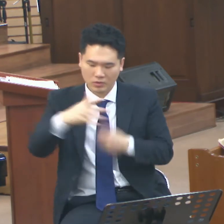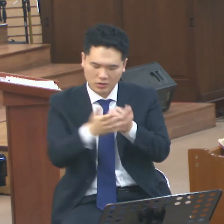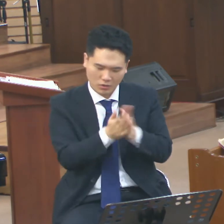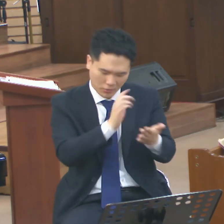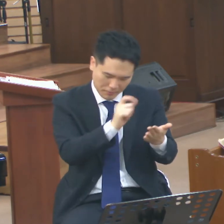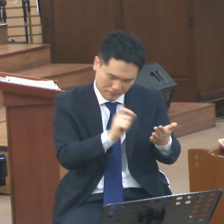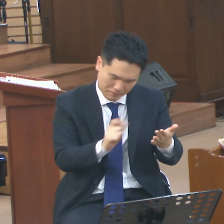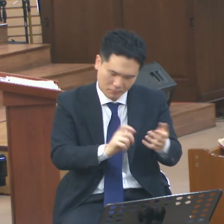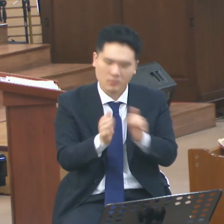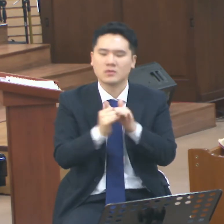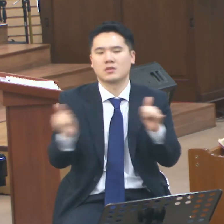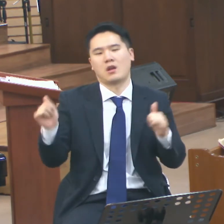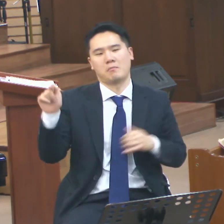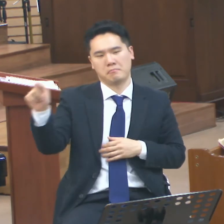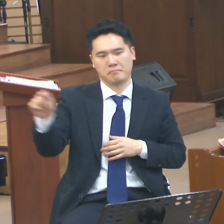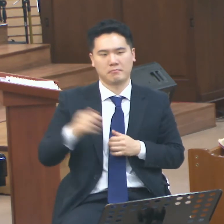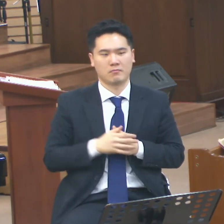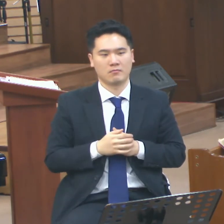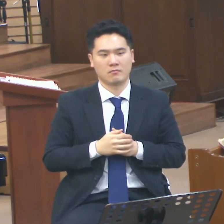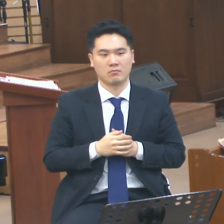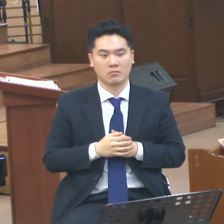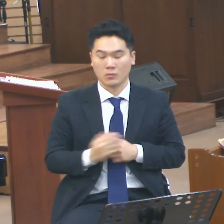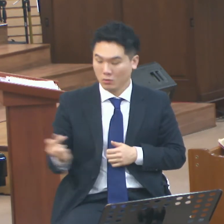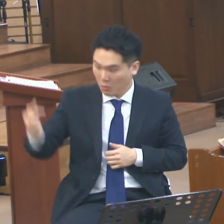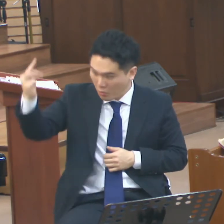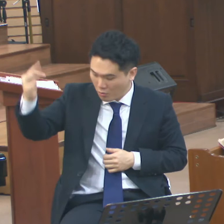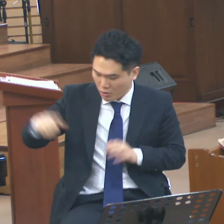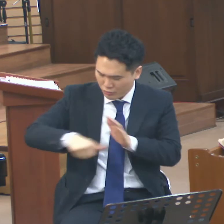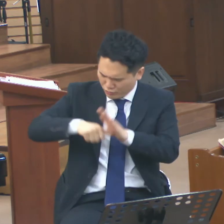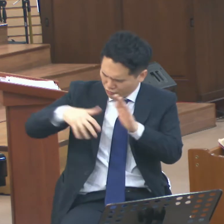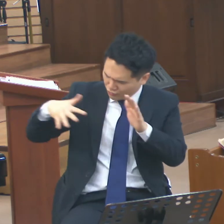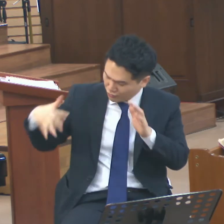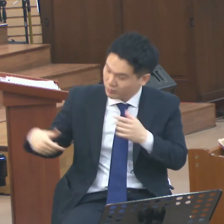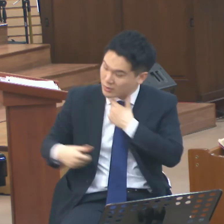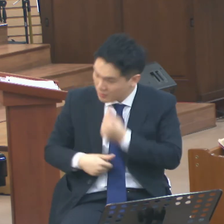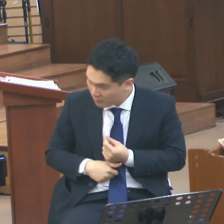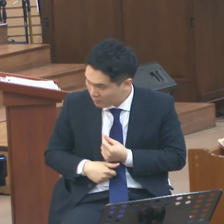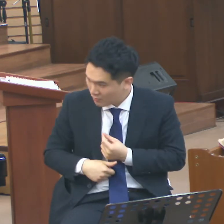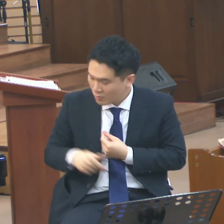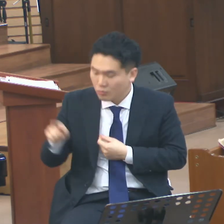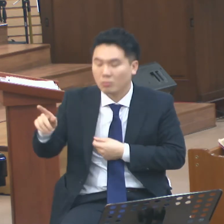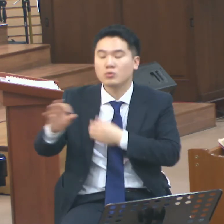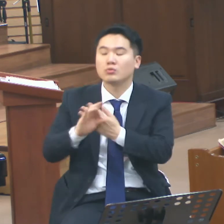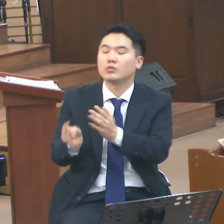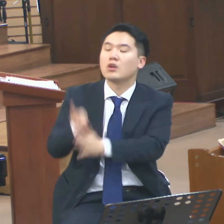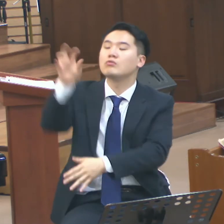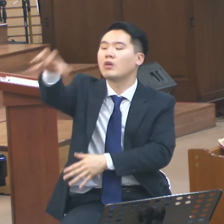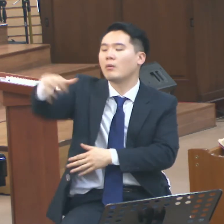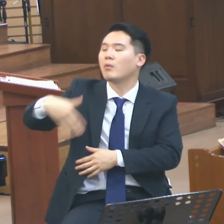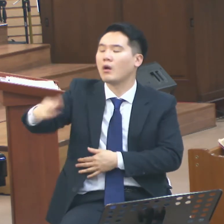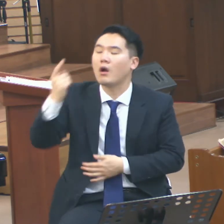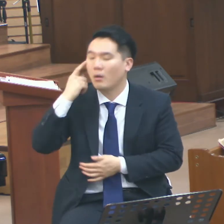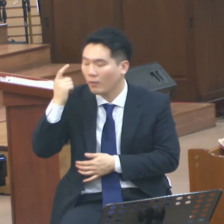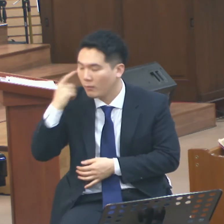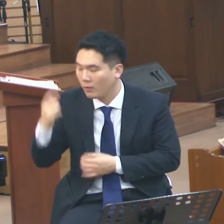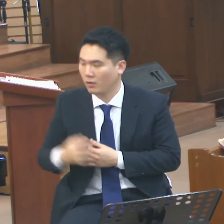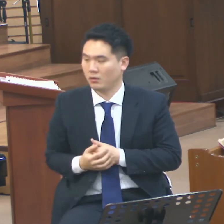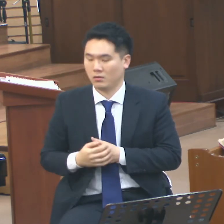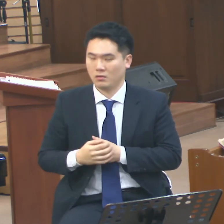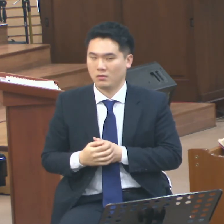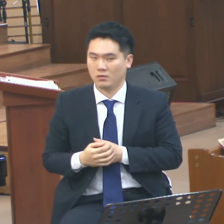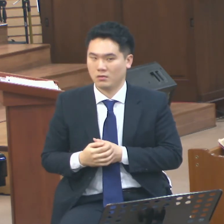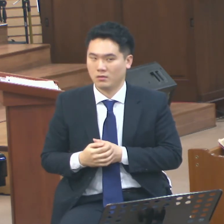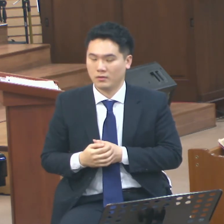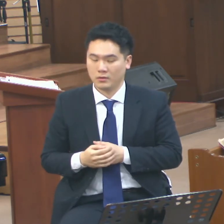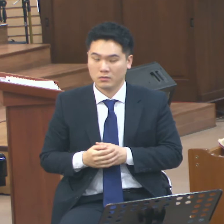형, 유명해지기 좋아하면 올라가. 이렇게 얘기했던 동생들이 나중에 예수님을 진짜 만나고, 우리 형이라고 말하지